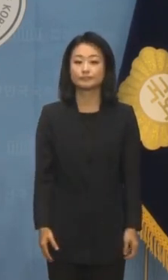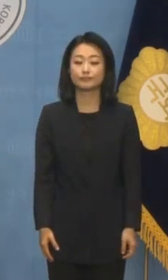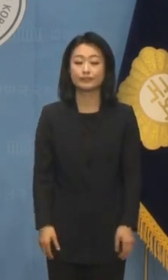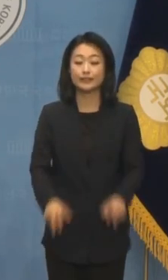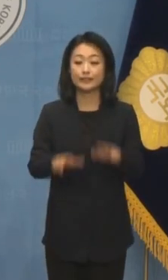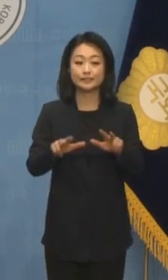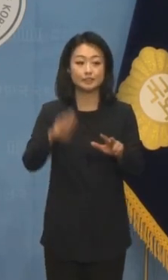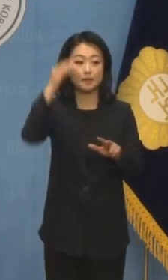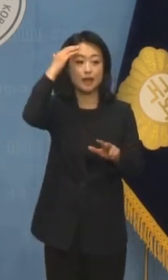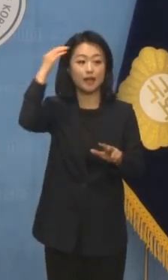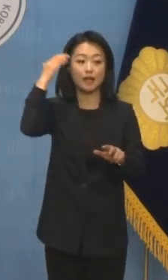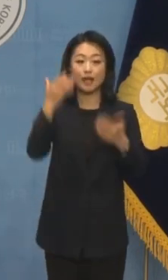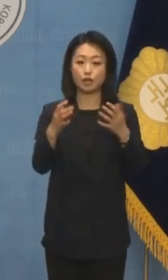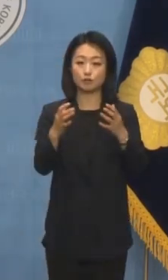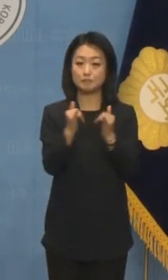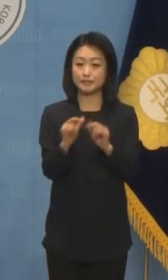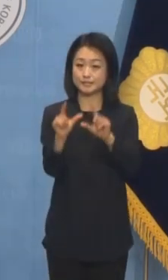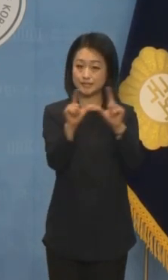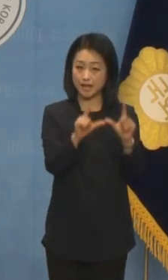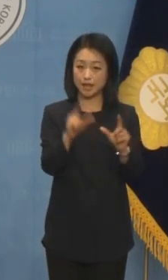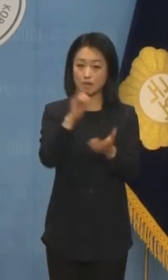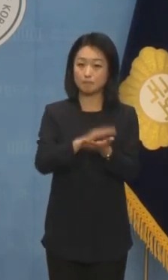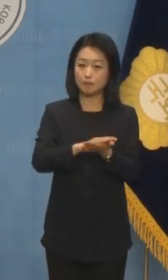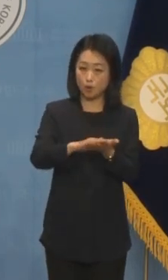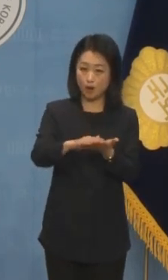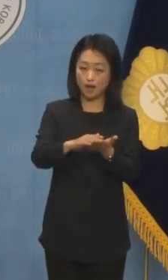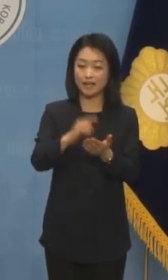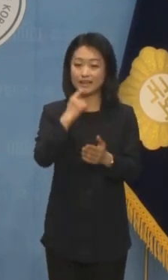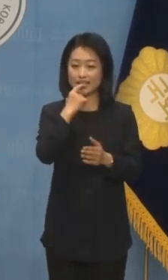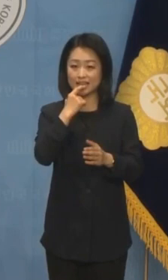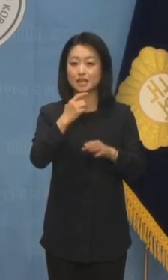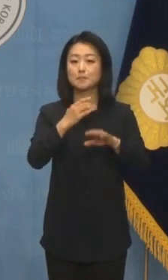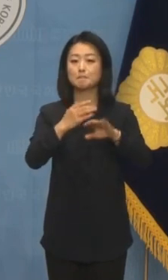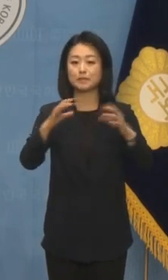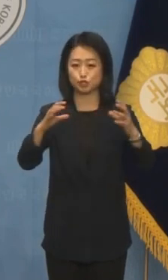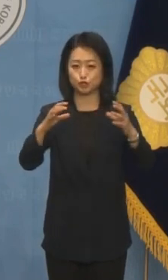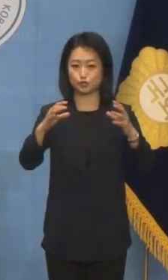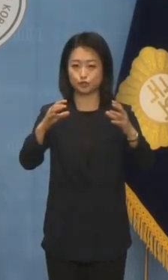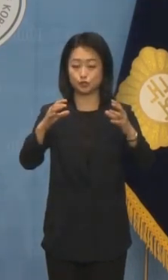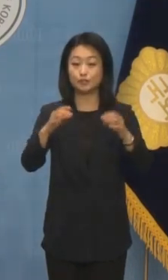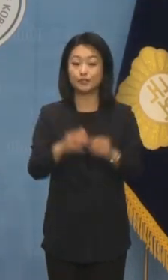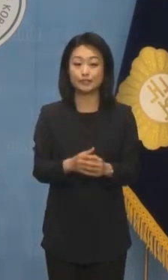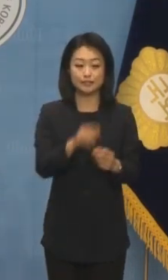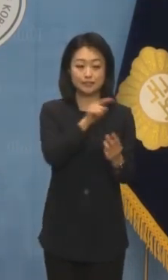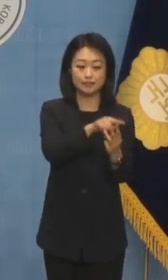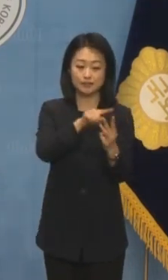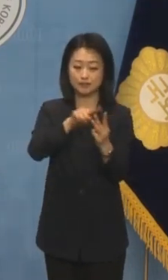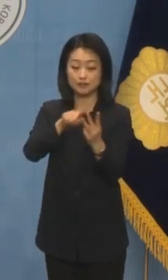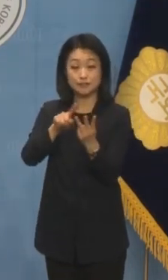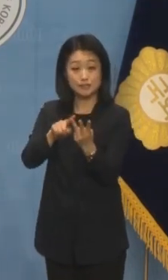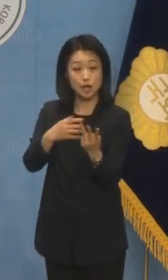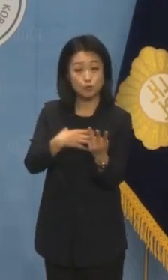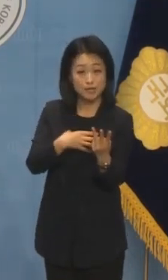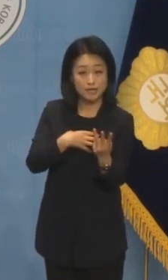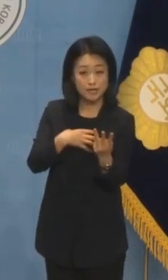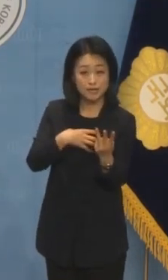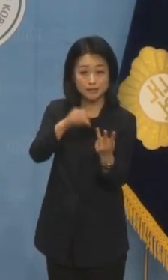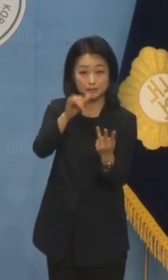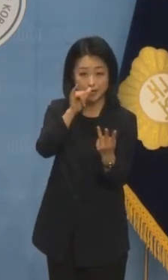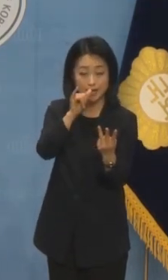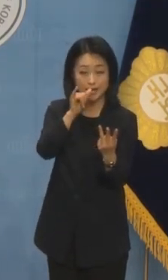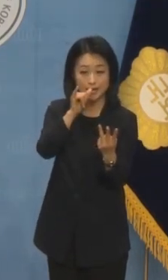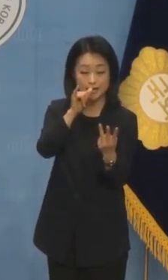지금의 대한민국은 민생, 평화, 민주주의 3대 위기를 한꺼번에 겪고 있습니다.